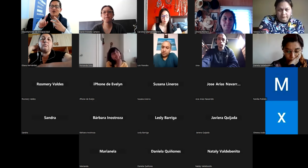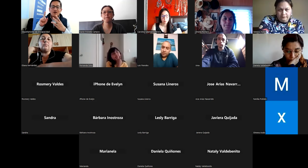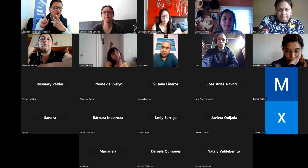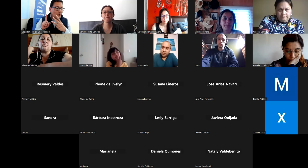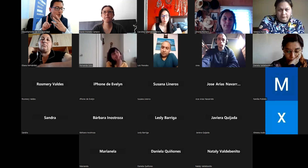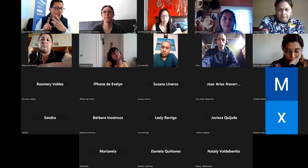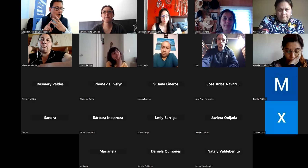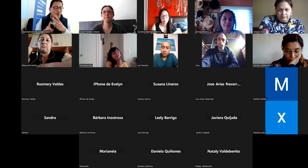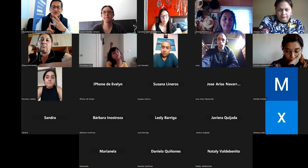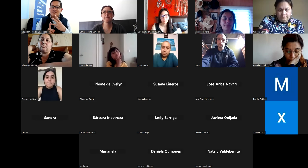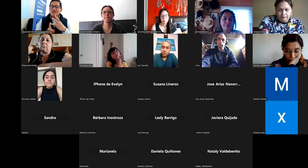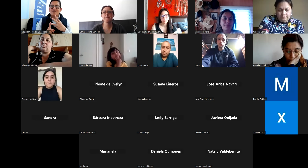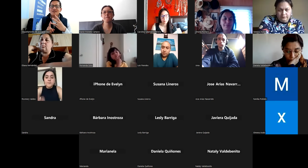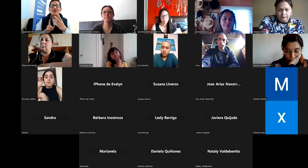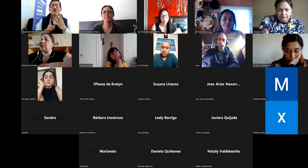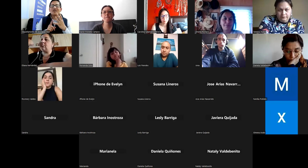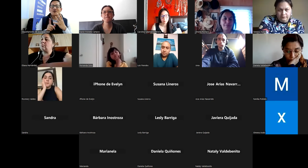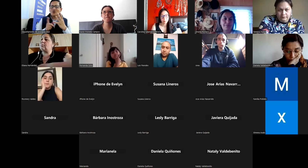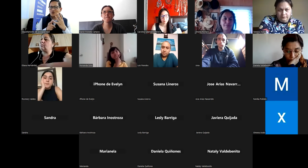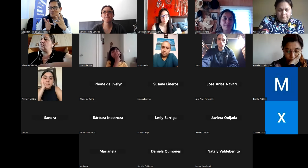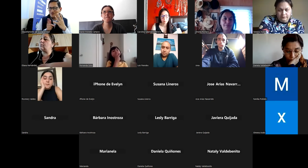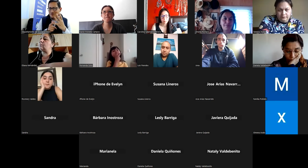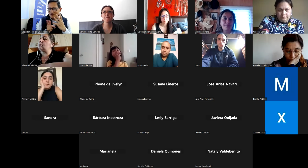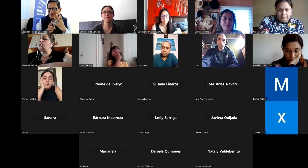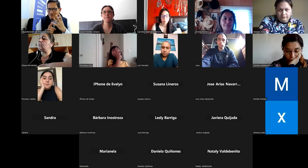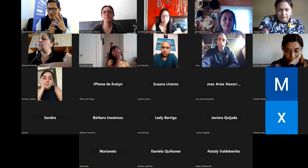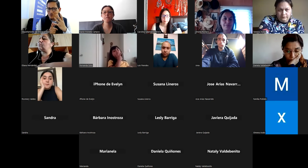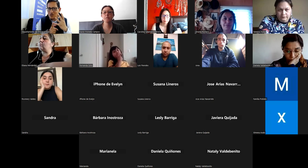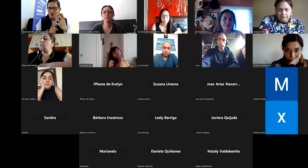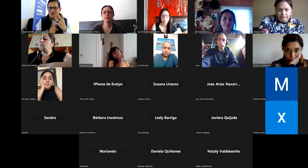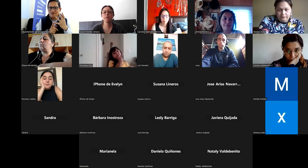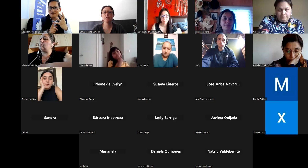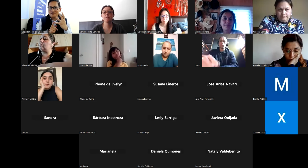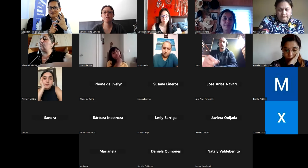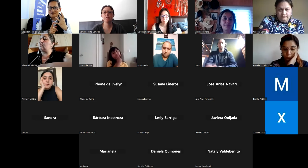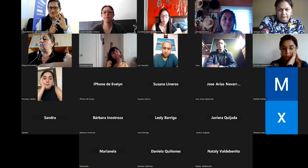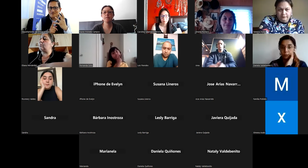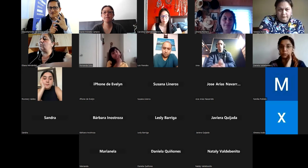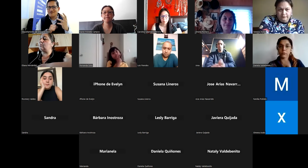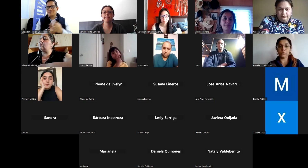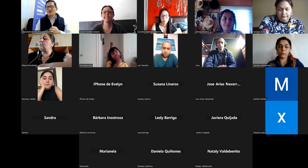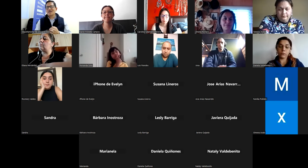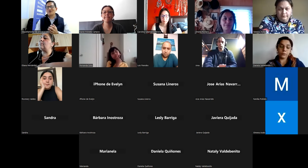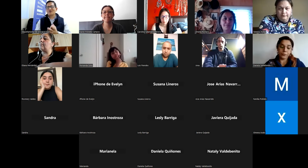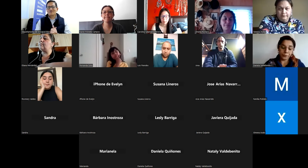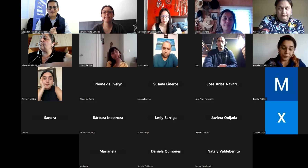los pronombres y los saludos vamos a los saludos vamos a los saludos